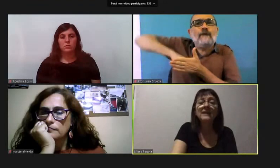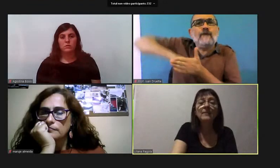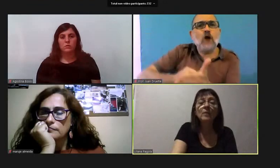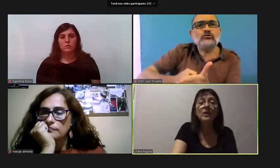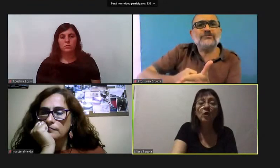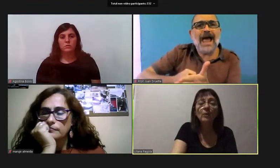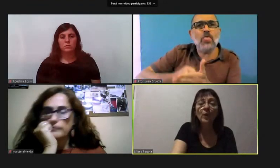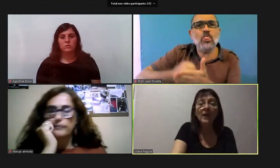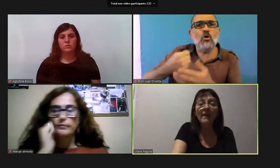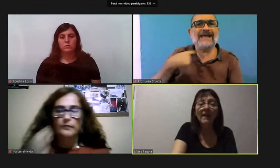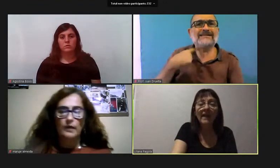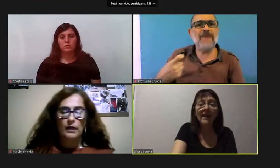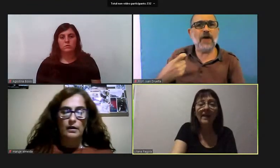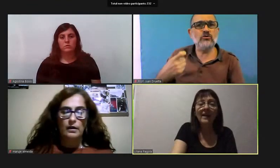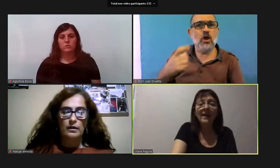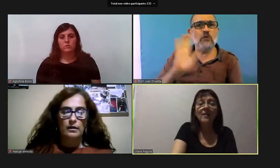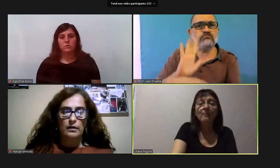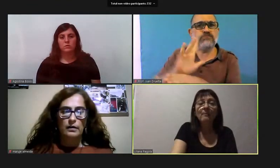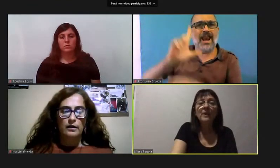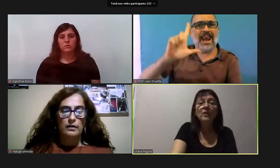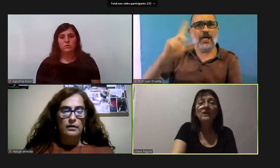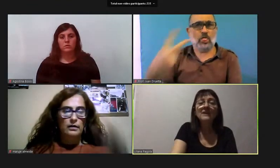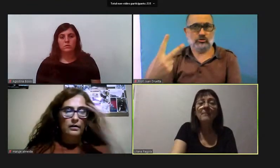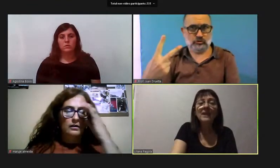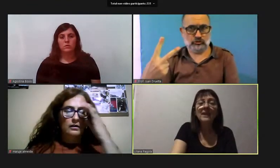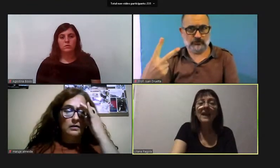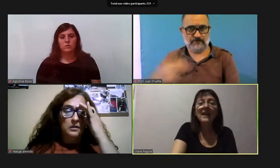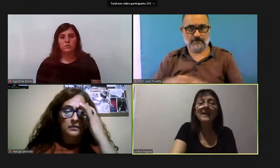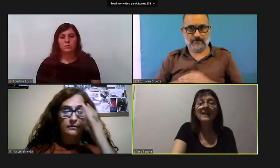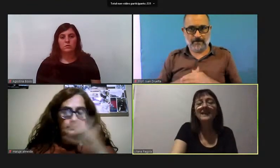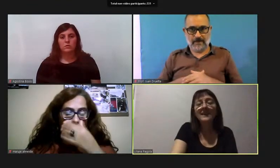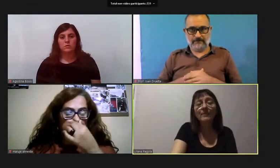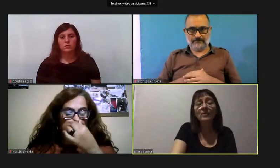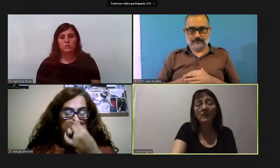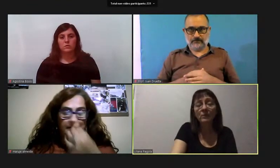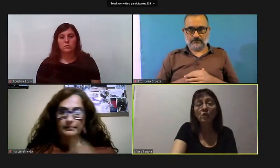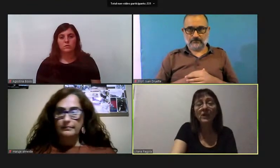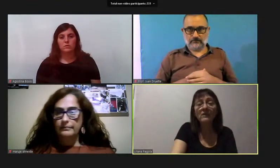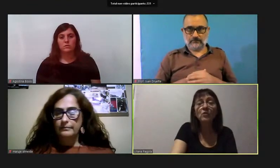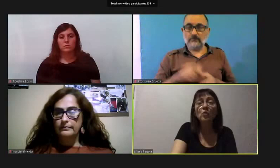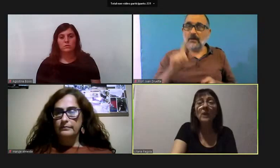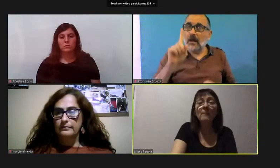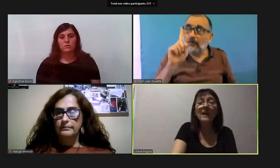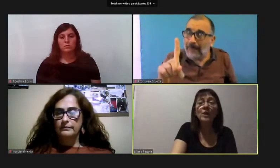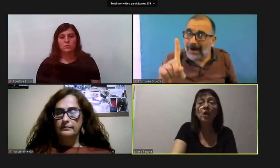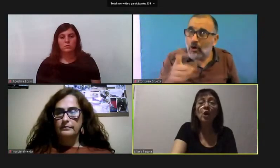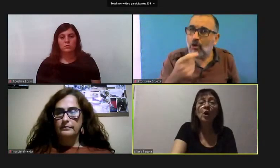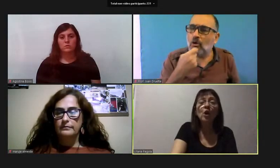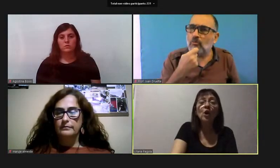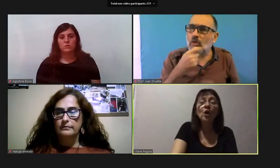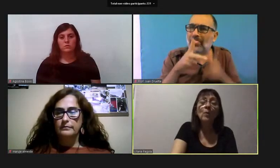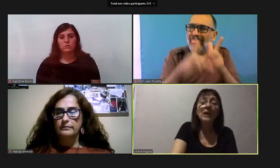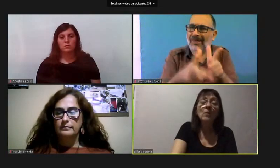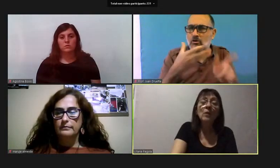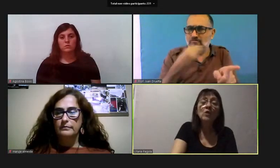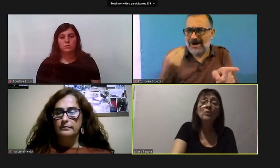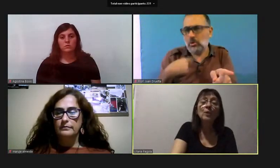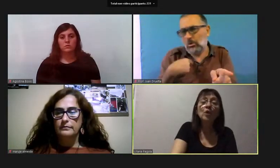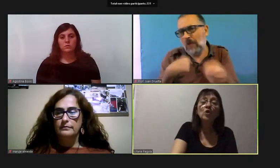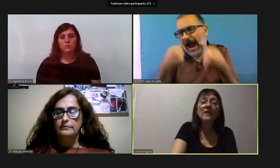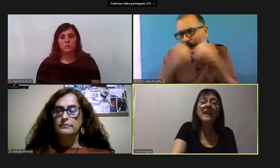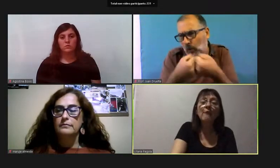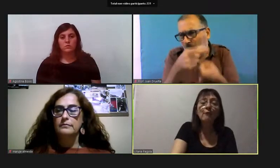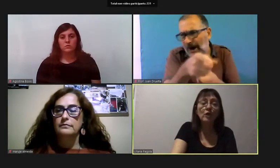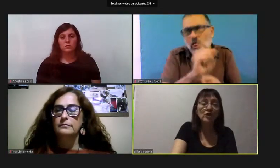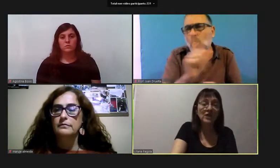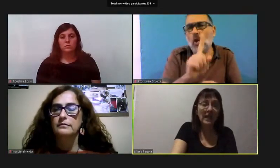lengua que tenemos incorporada. Pero también hay, digamos, en muchos casos, un español como lengua 2, pero